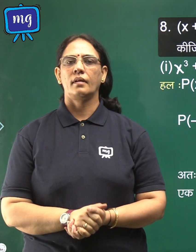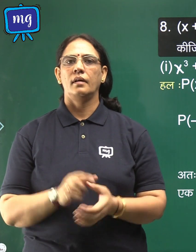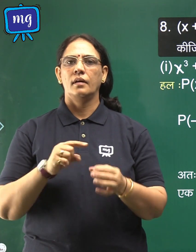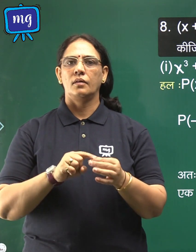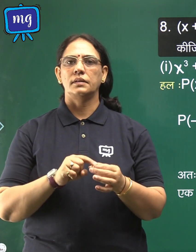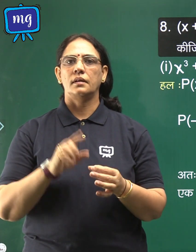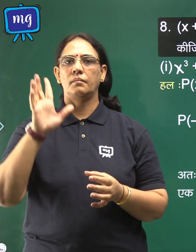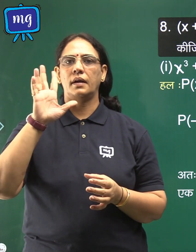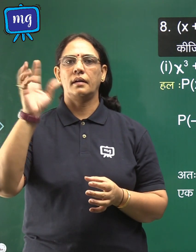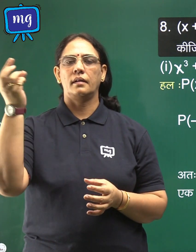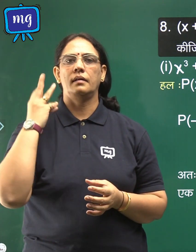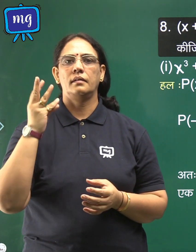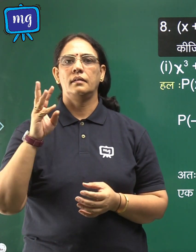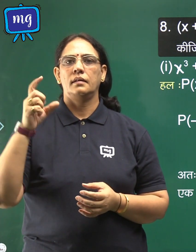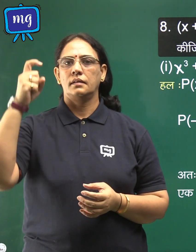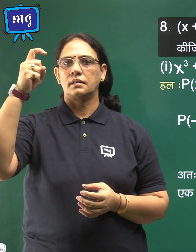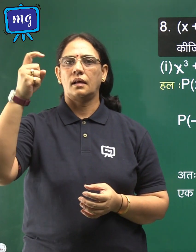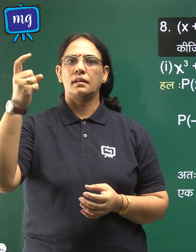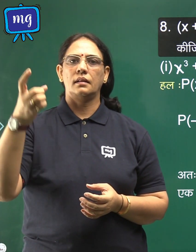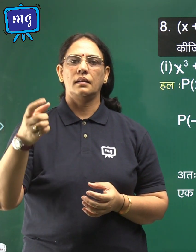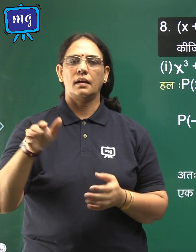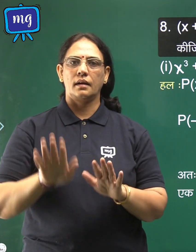प्रश्न नंबर 7 तक